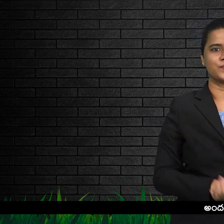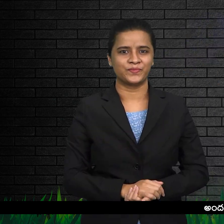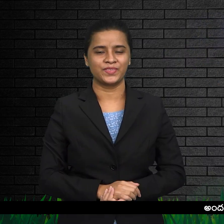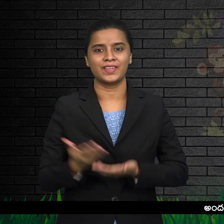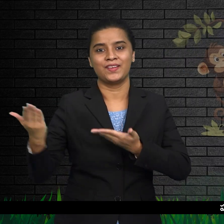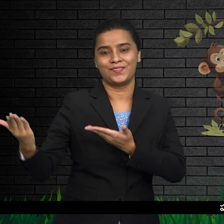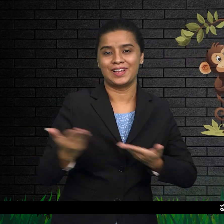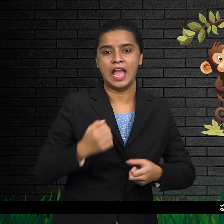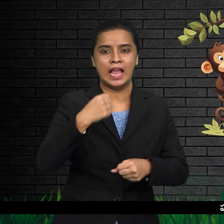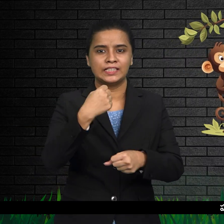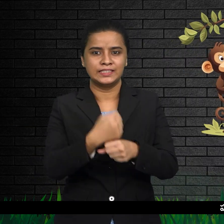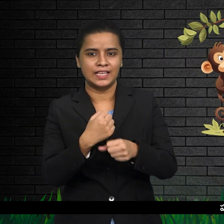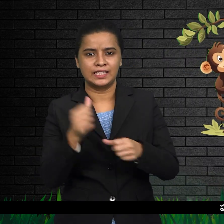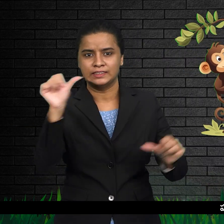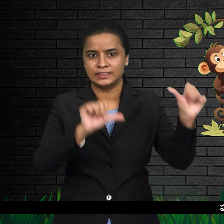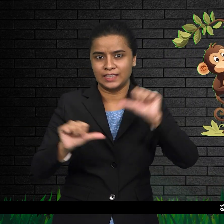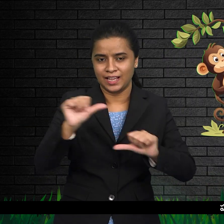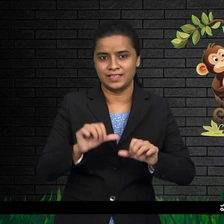అందరికీ నమస్కారం. హలో పిల్లలు,